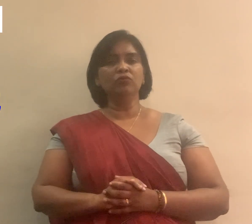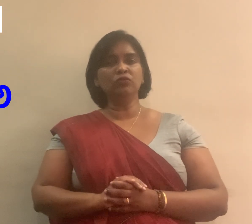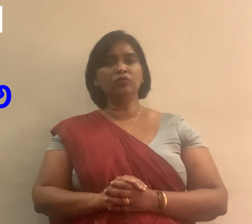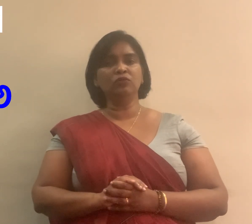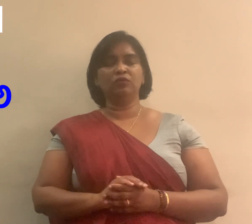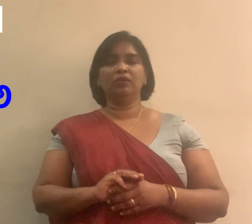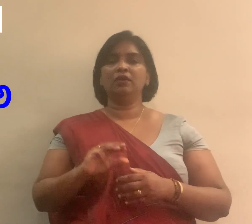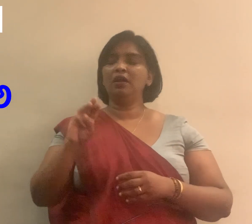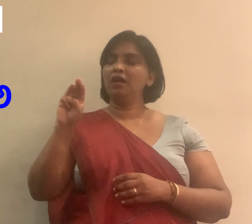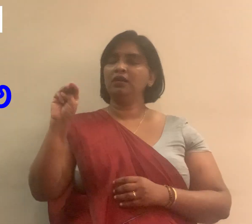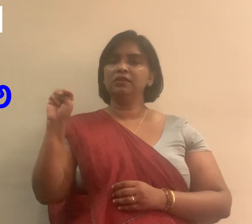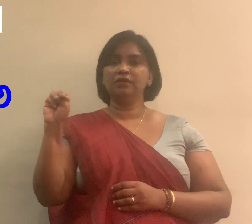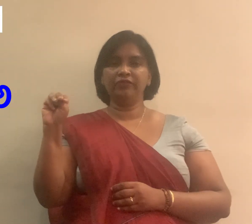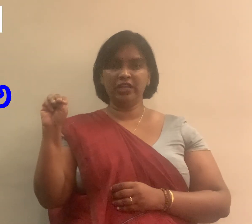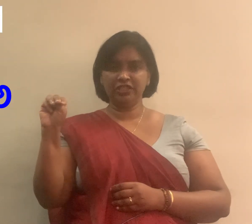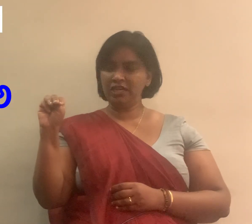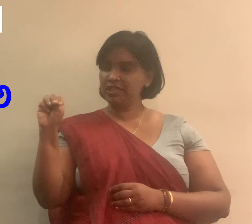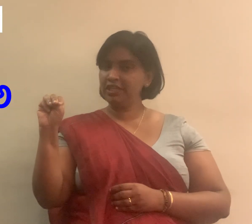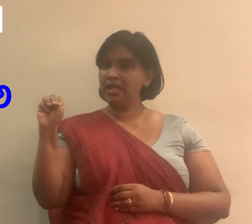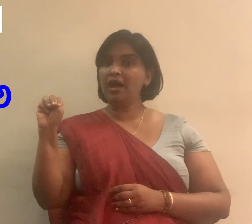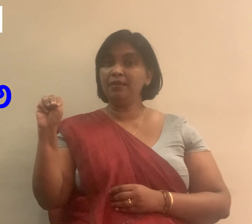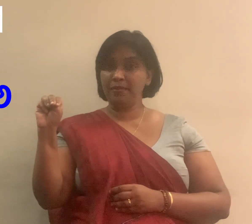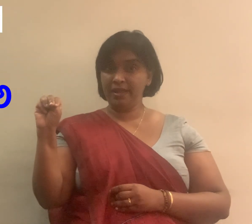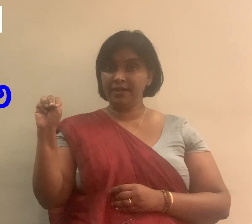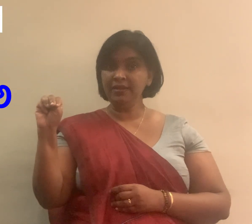මූ. ව්‍යංජන අක්ෂරය අල්මයන්න